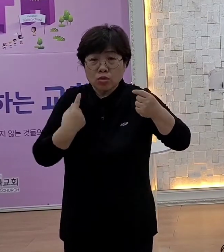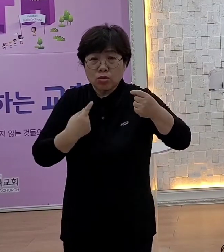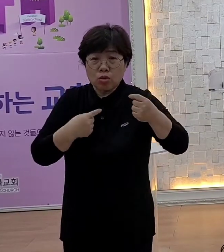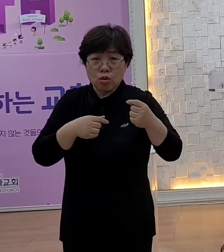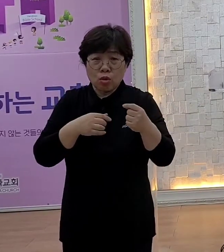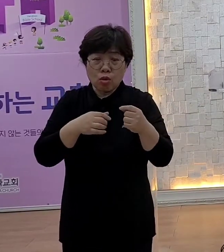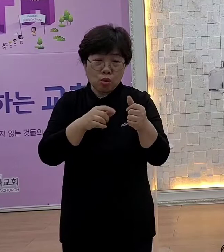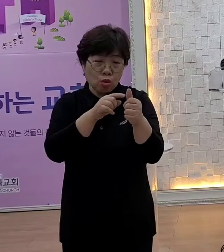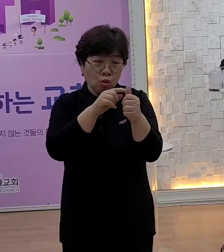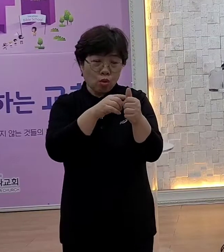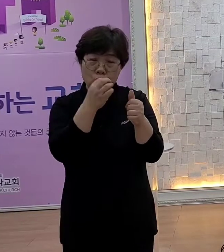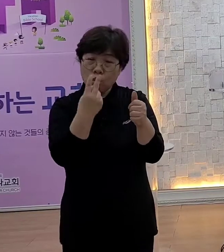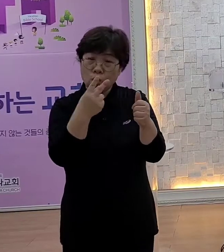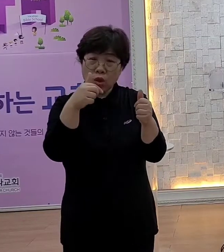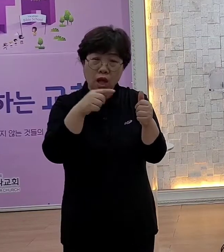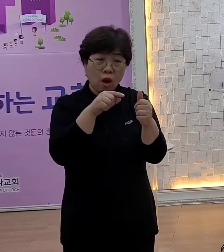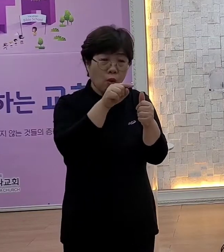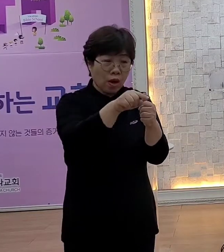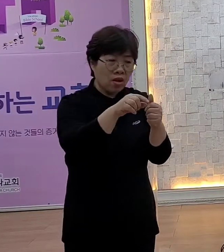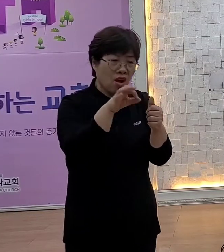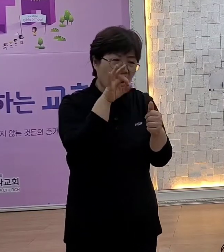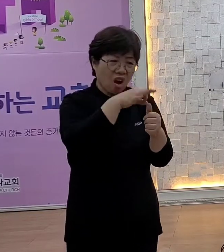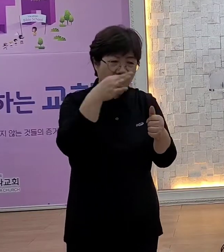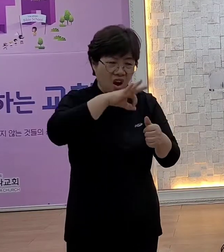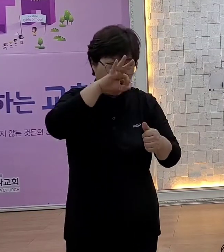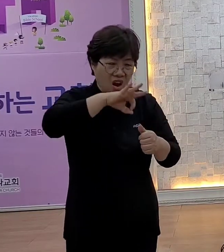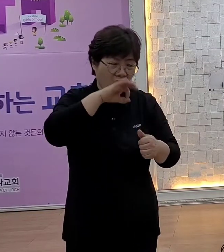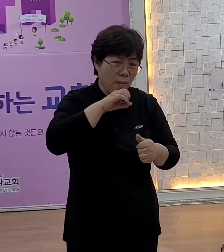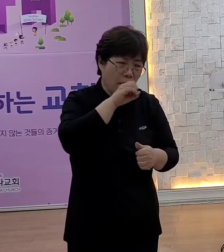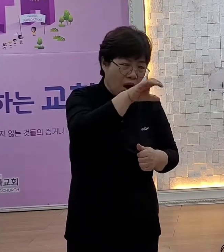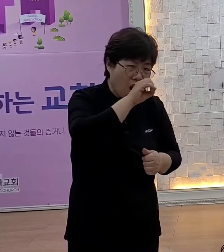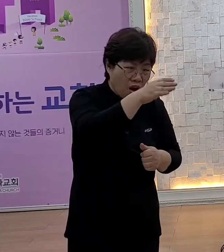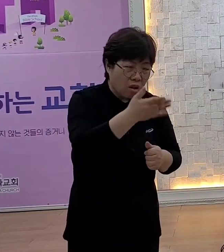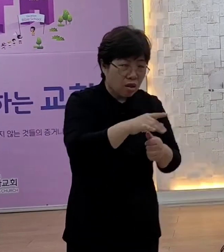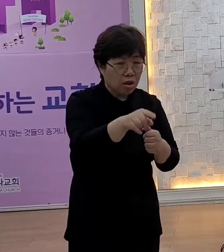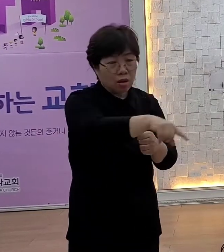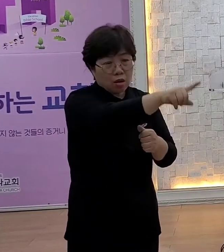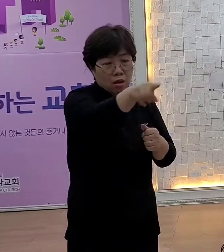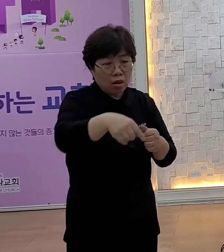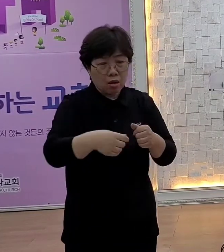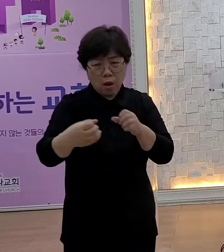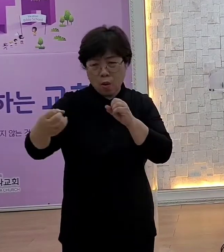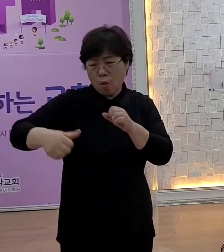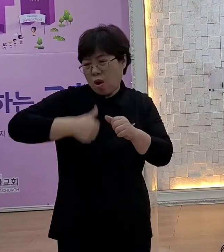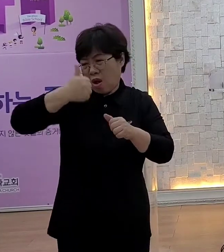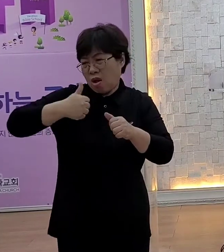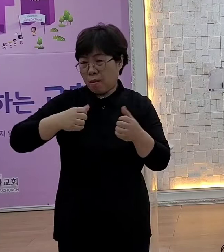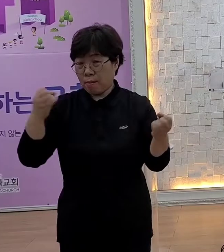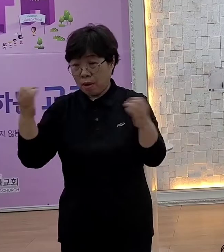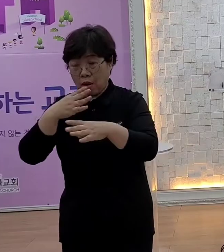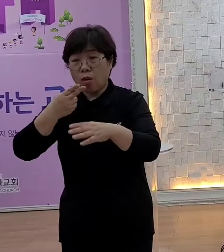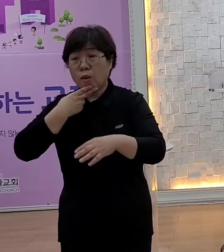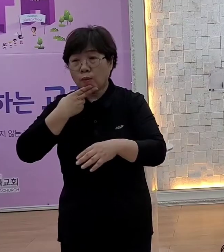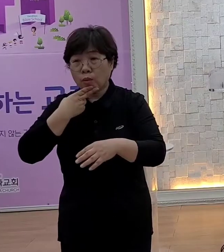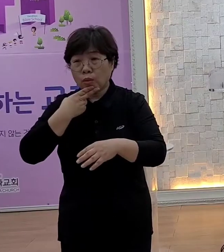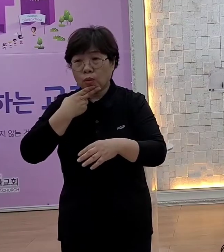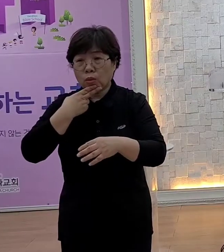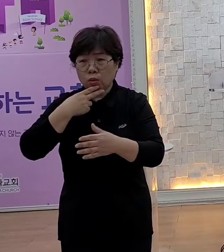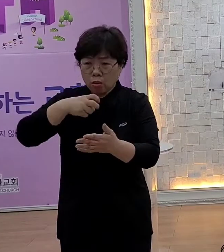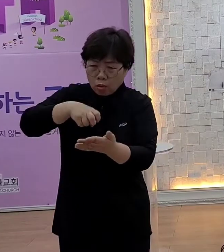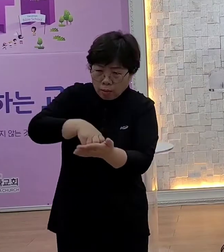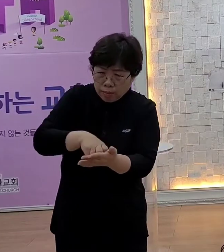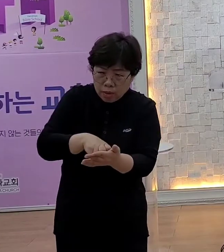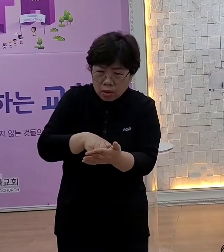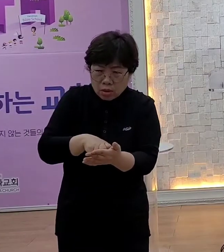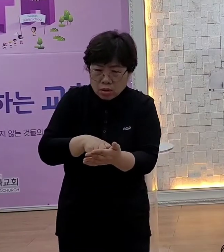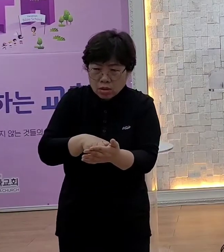퍼붓고 망한다고 하는데 그 말 듣자마자 전부 다 상복을 입고 엎드려 이렇게 회개하는 마치 이